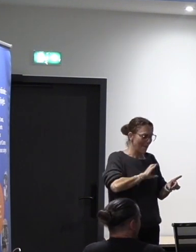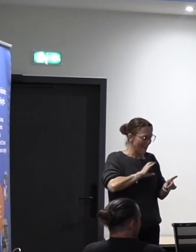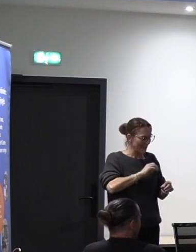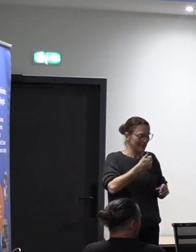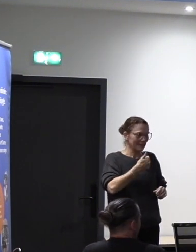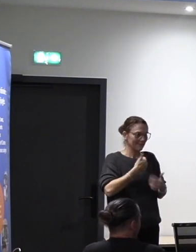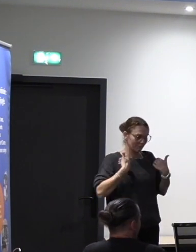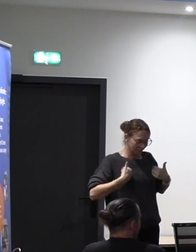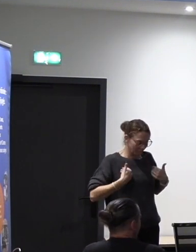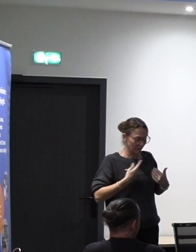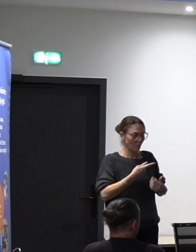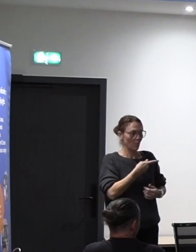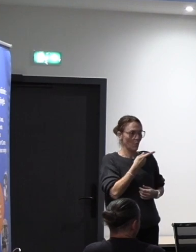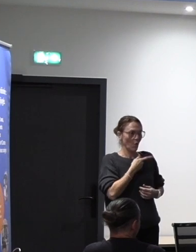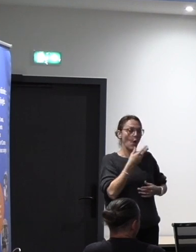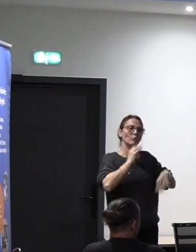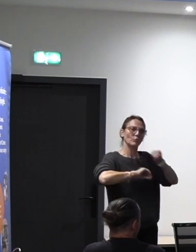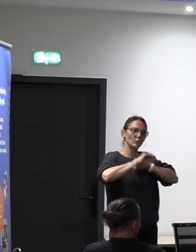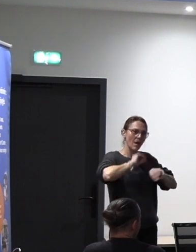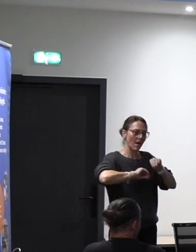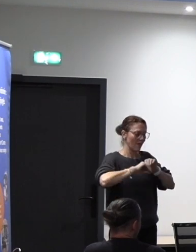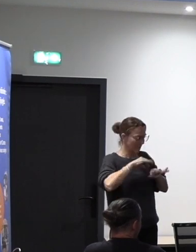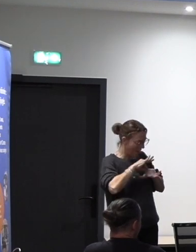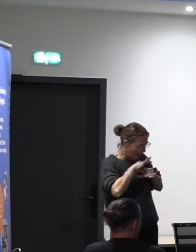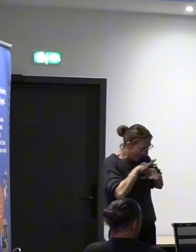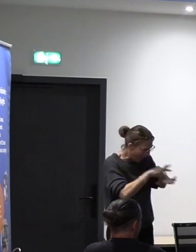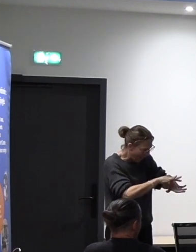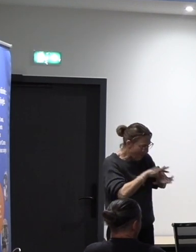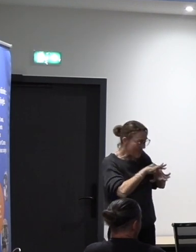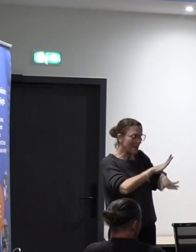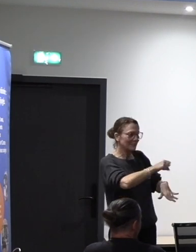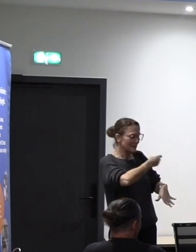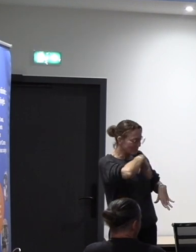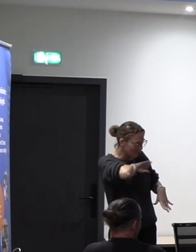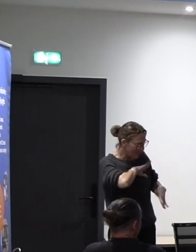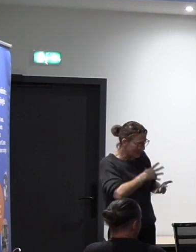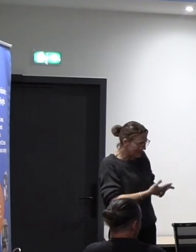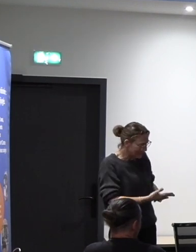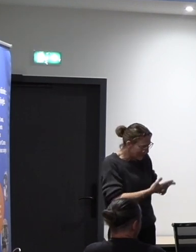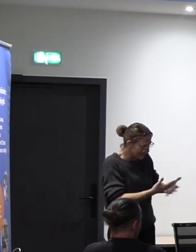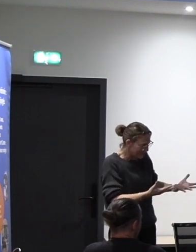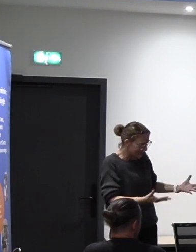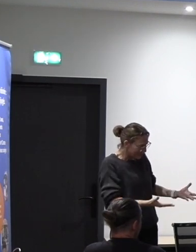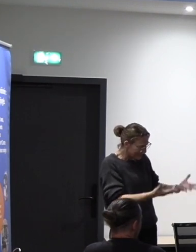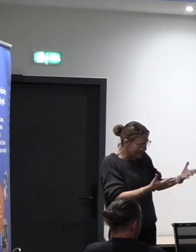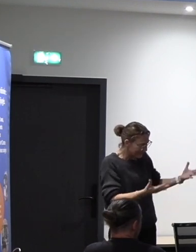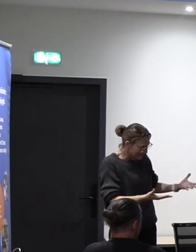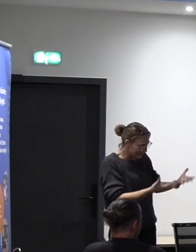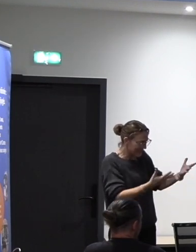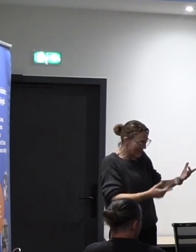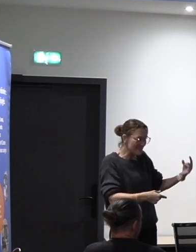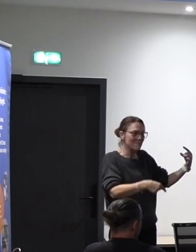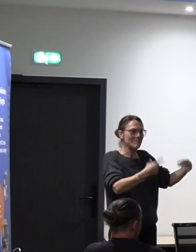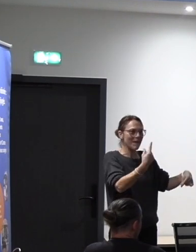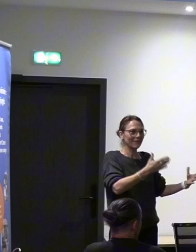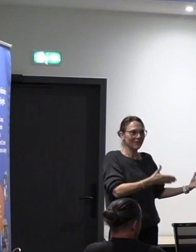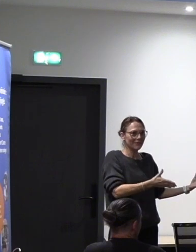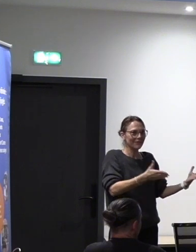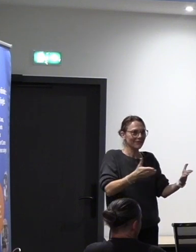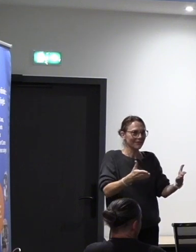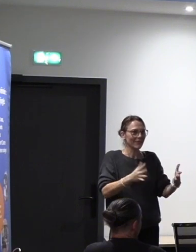moi soignant, dans son accompagnement, dans sa prise en charge, de lui permettre de ne plus être malade. Avec quels moyens ? Eh